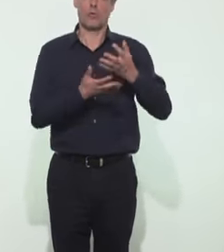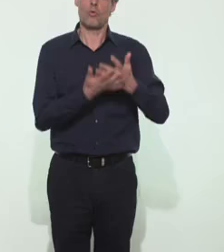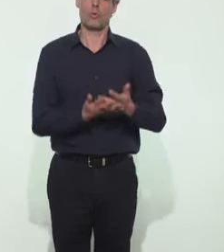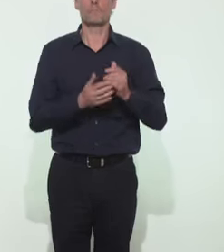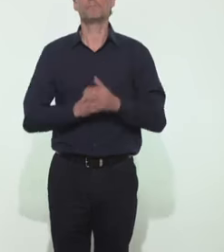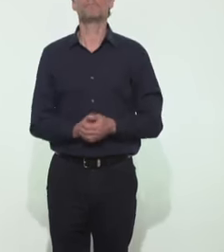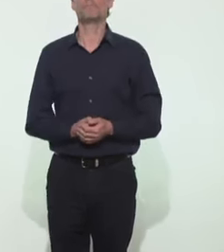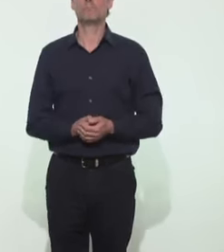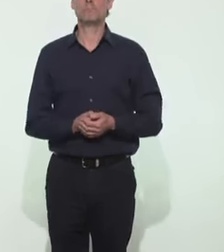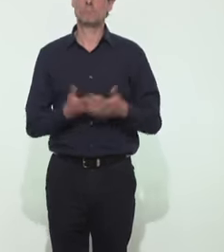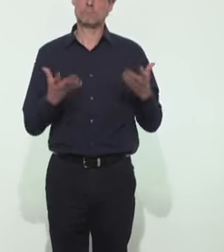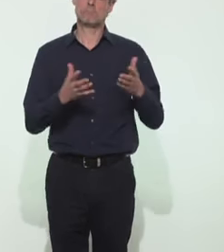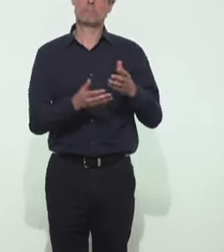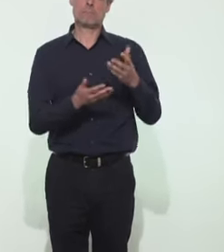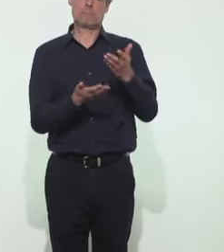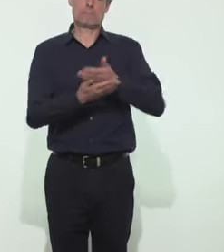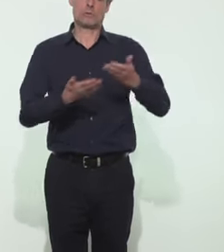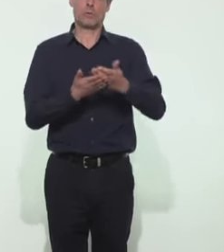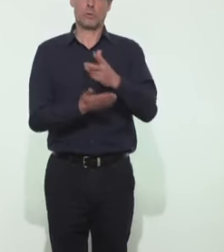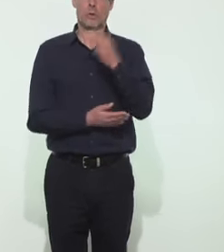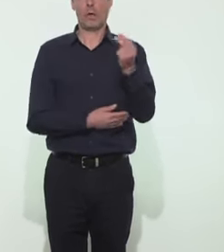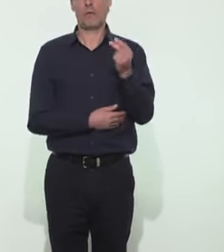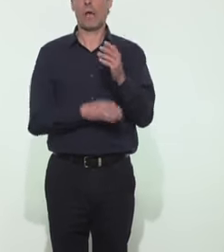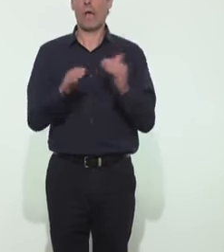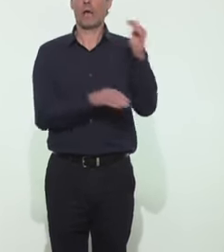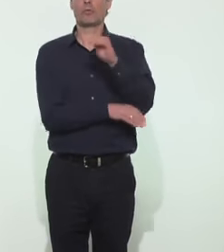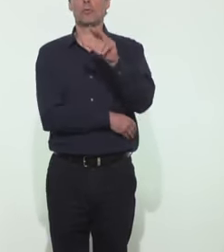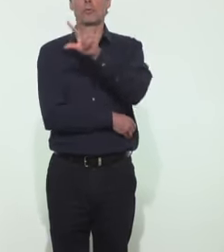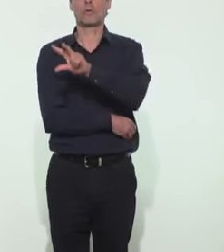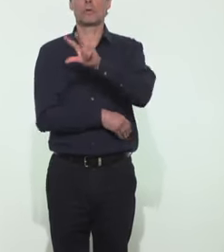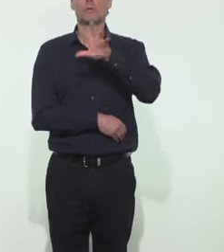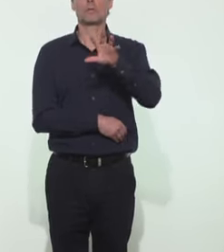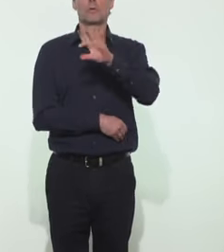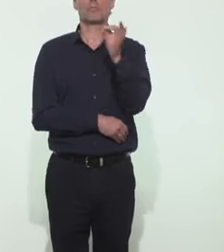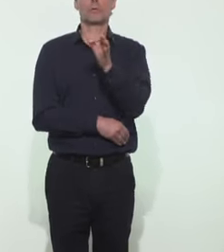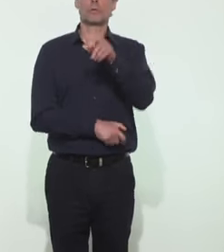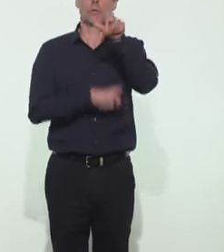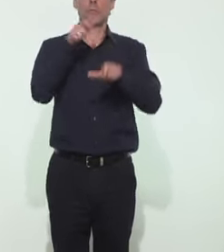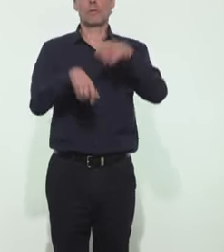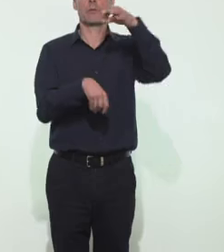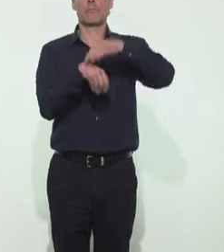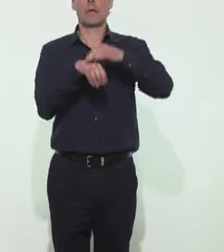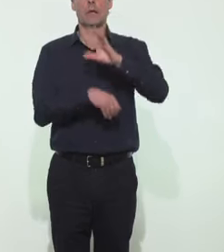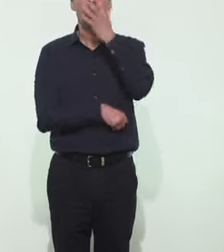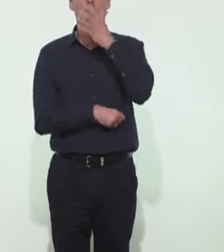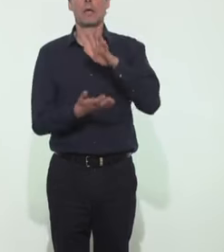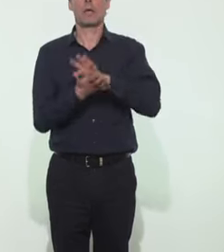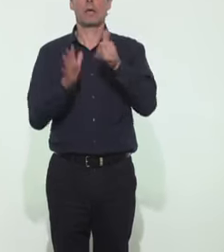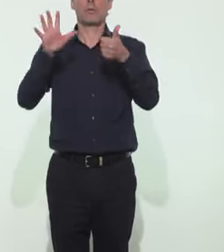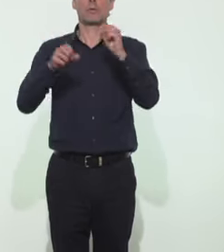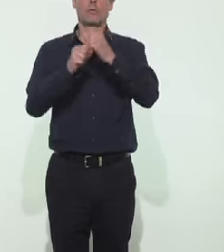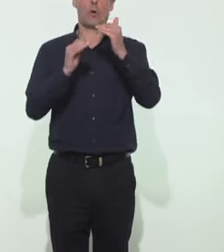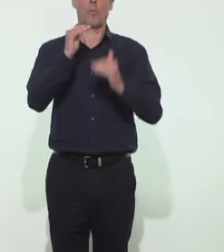ce sont des formes graves chez des adultes 35 % des patients hospitalisés en réanimation ont moins de 60 ans